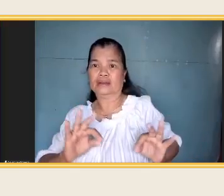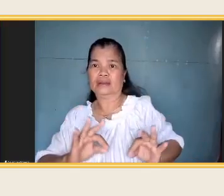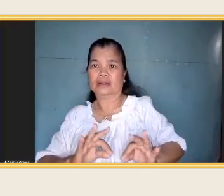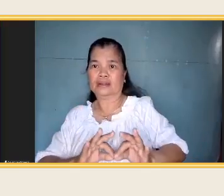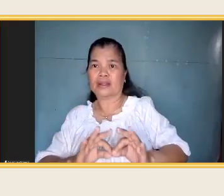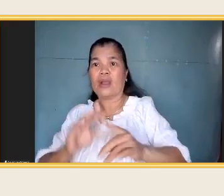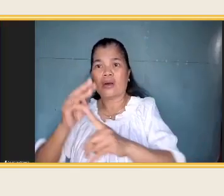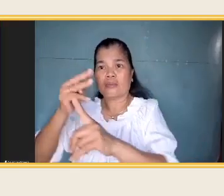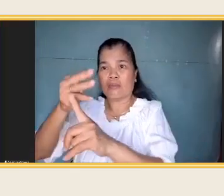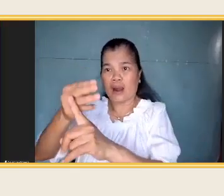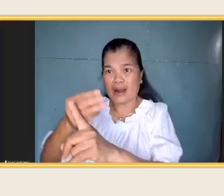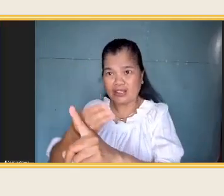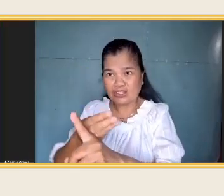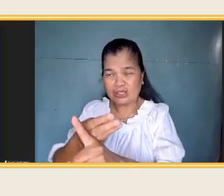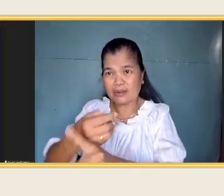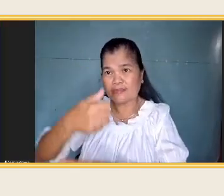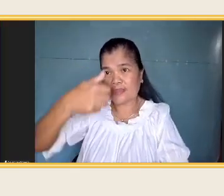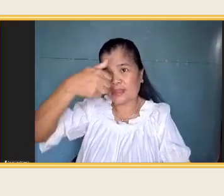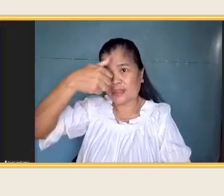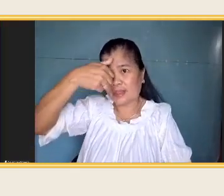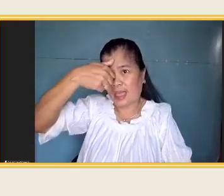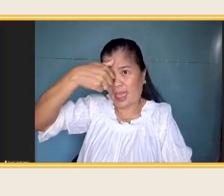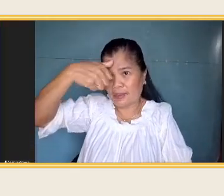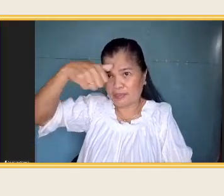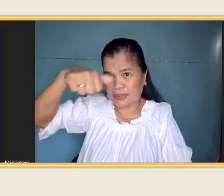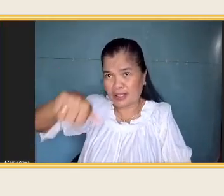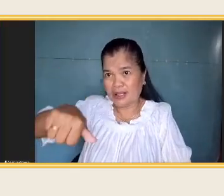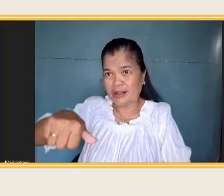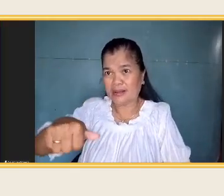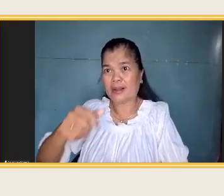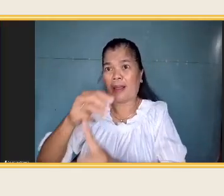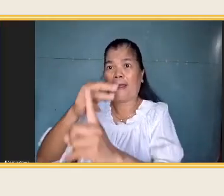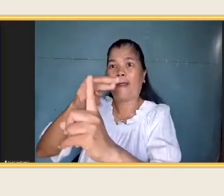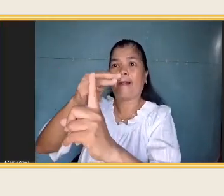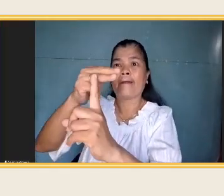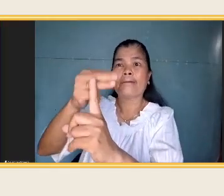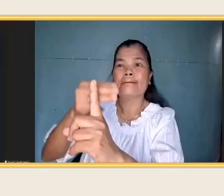February, March, April,